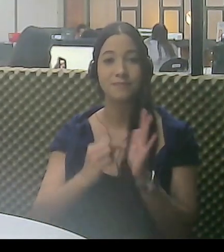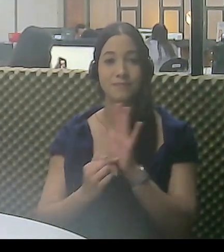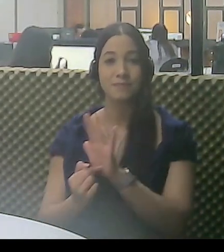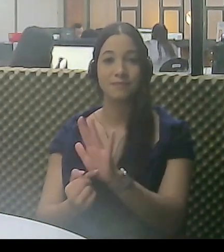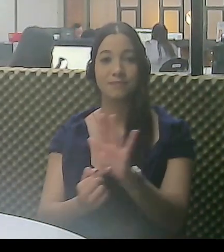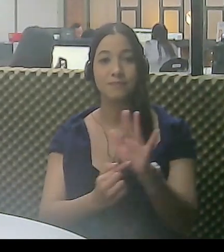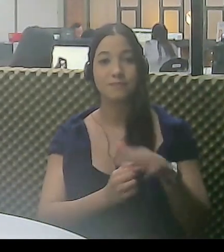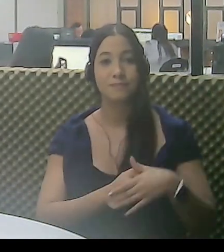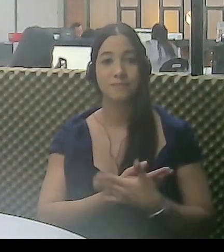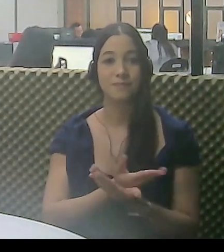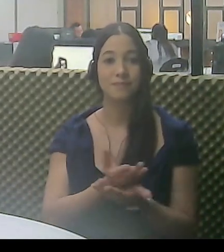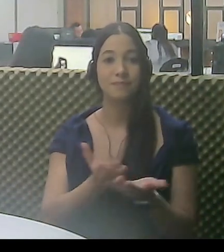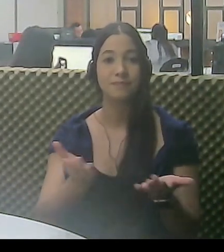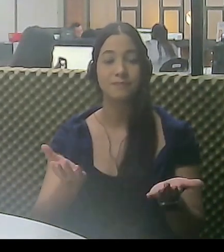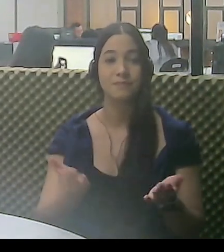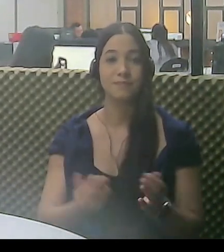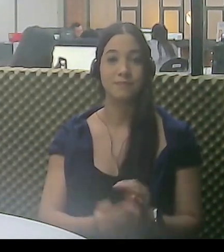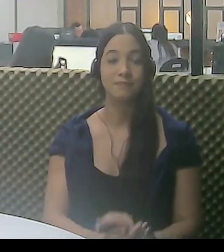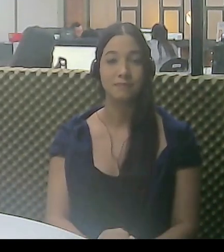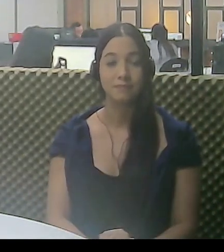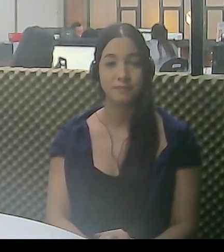Uberlândia no ar pra você!